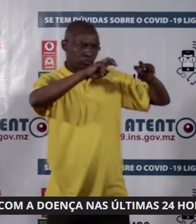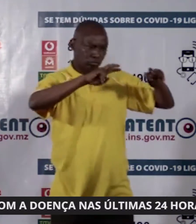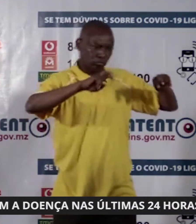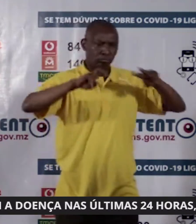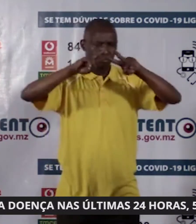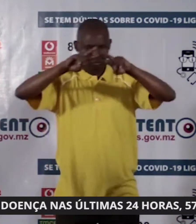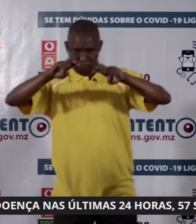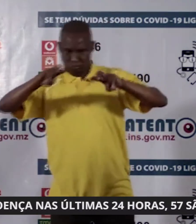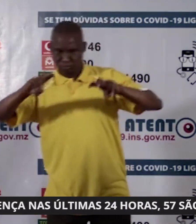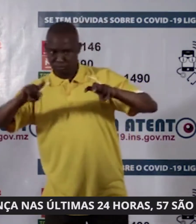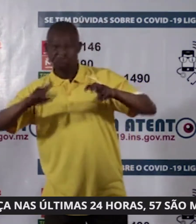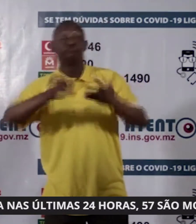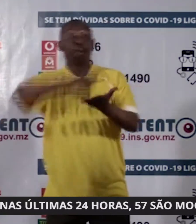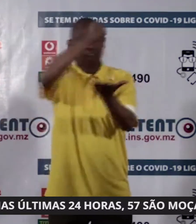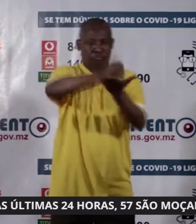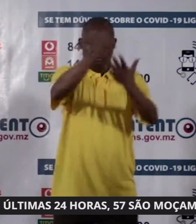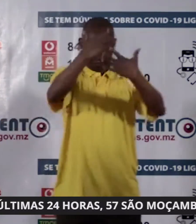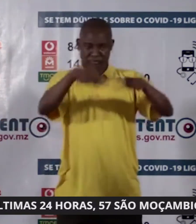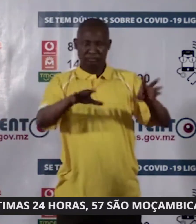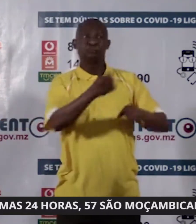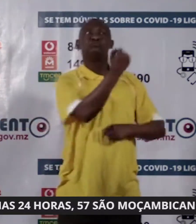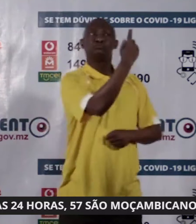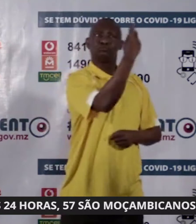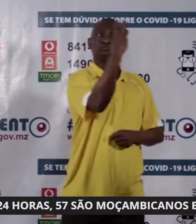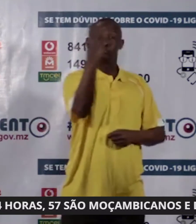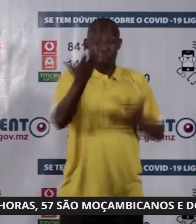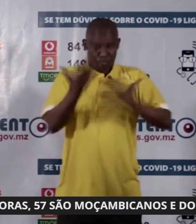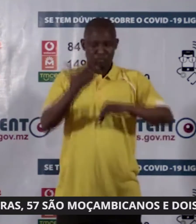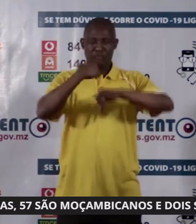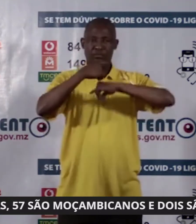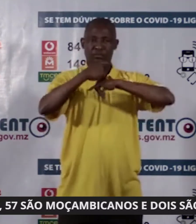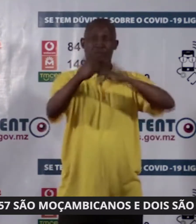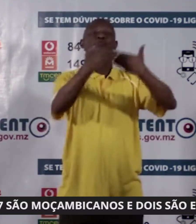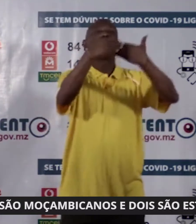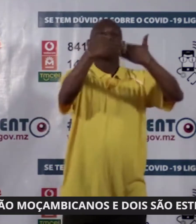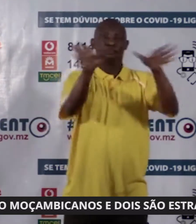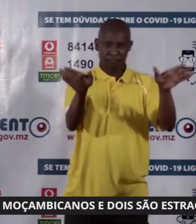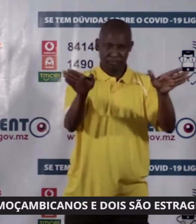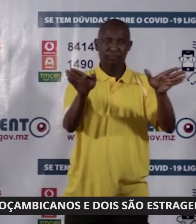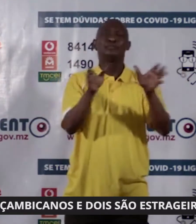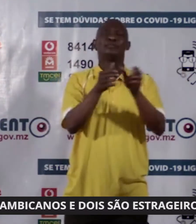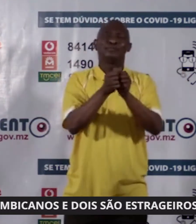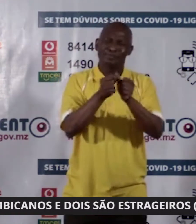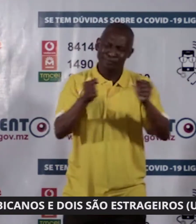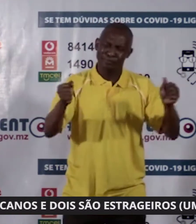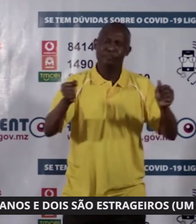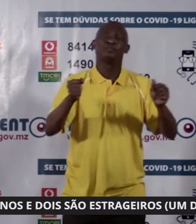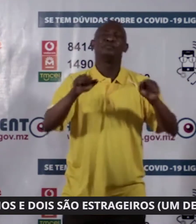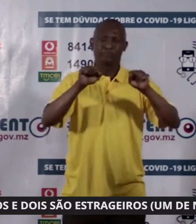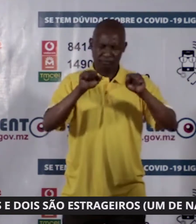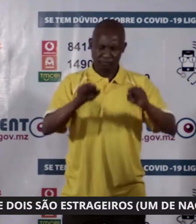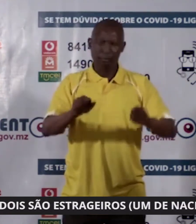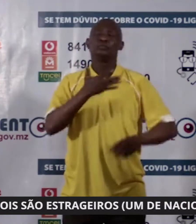poderão abrir durante esta semana. Mas gostaríamos de recordar que o número